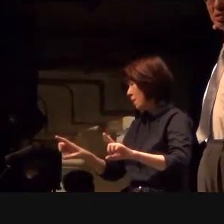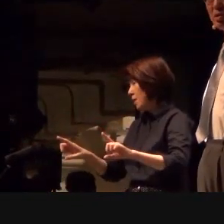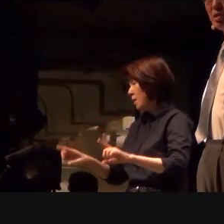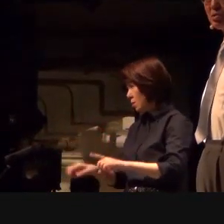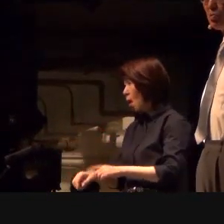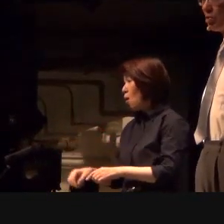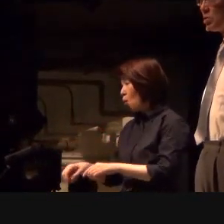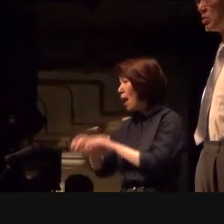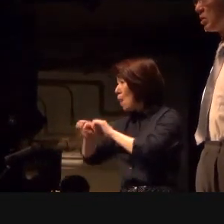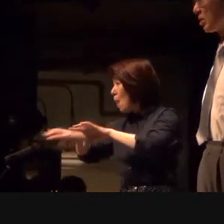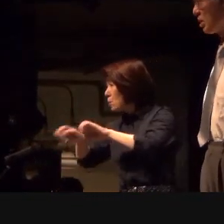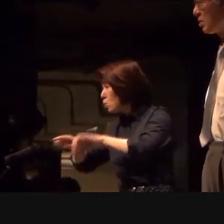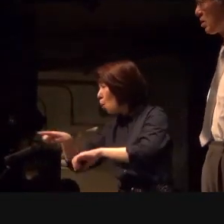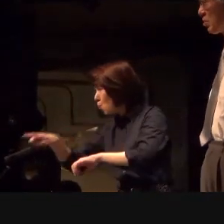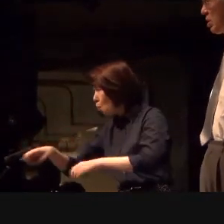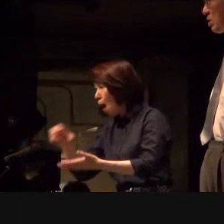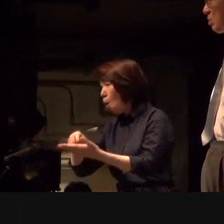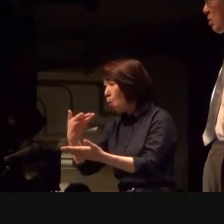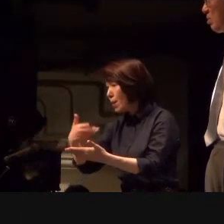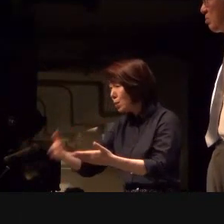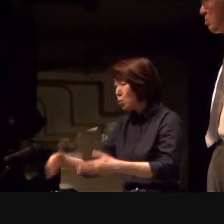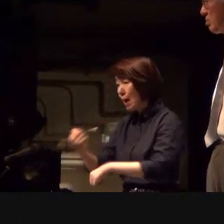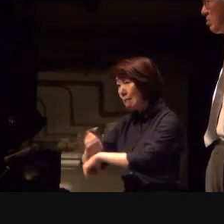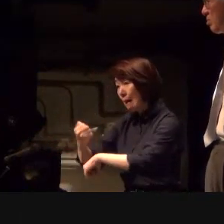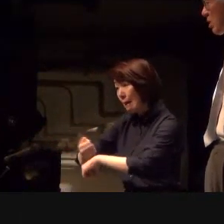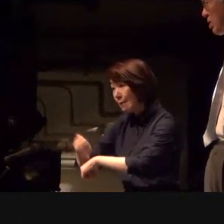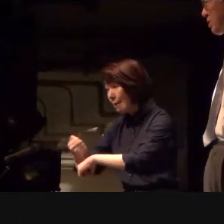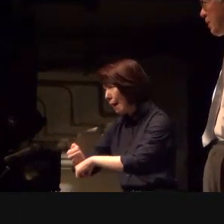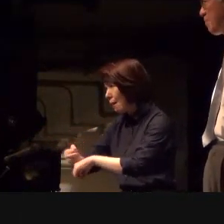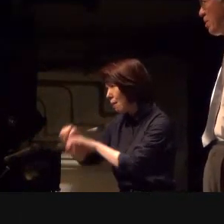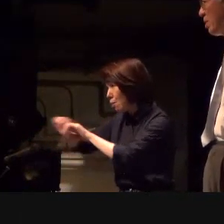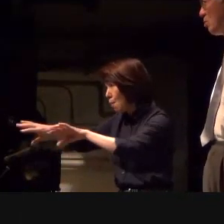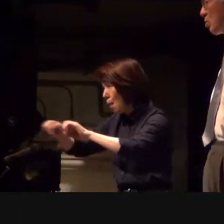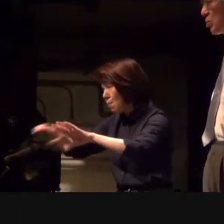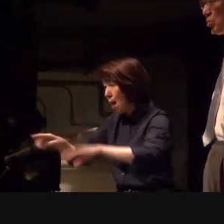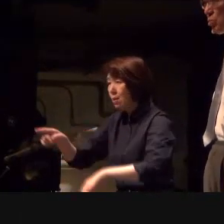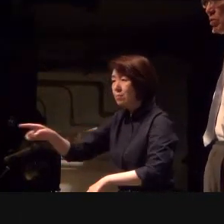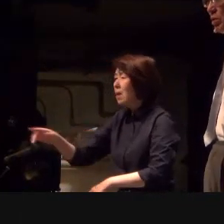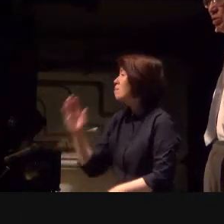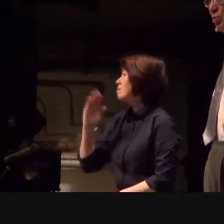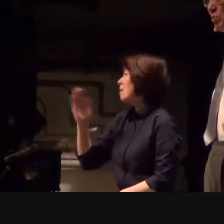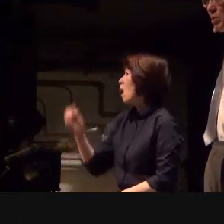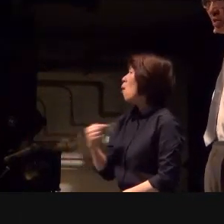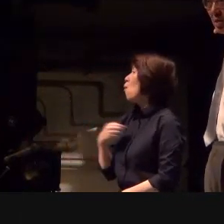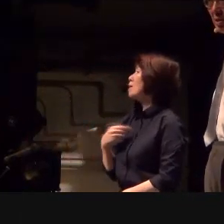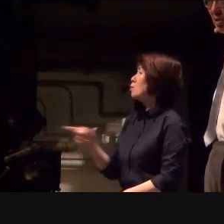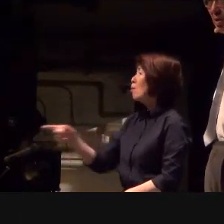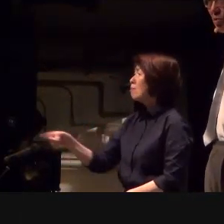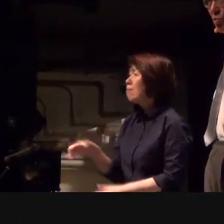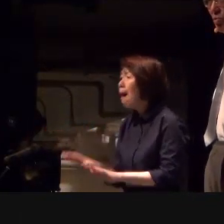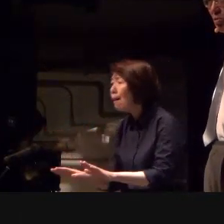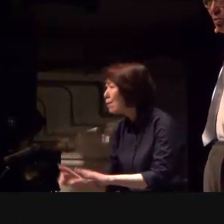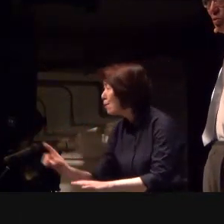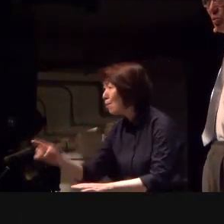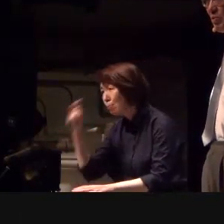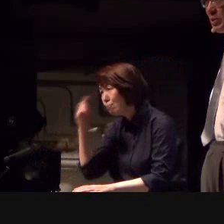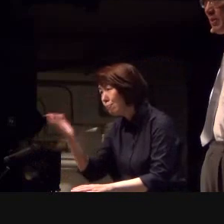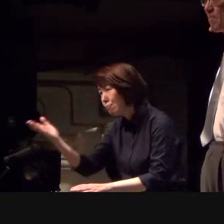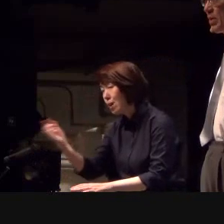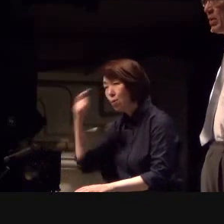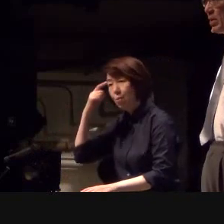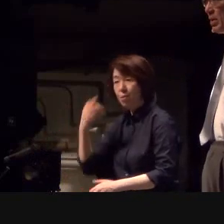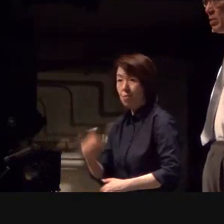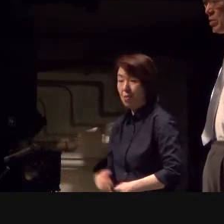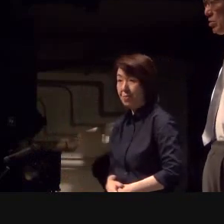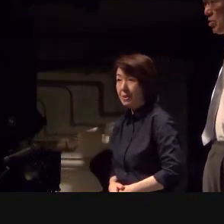スコミが最近になって汚染水が大変だと言い始めたわけですが、私としては何を今更と思い